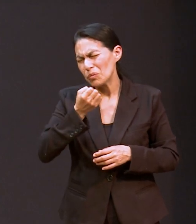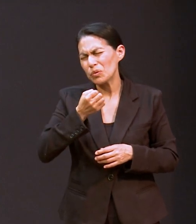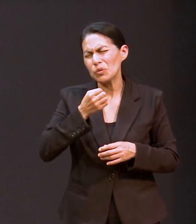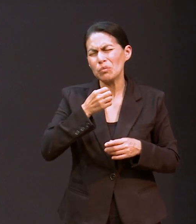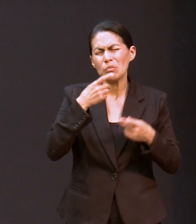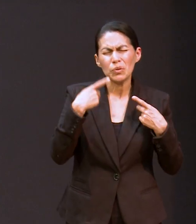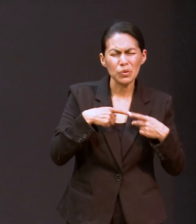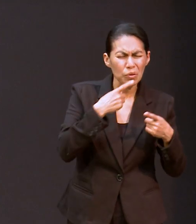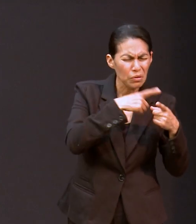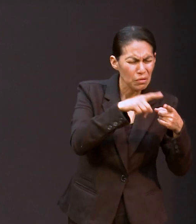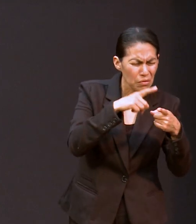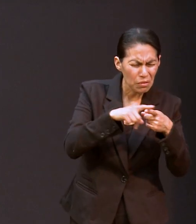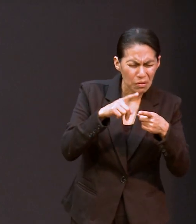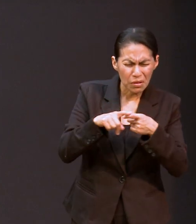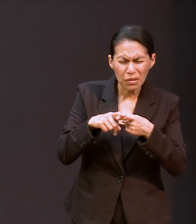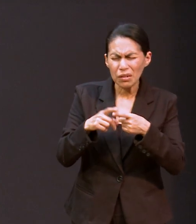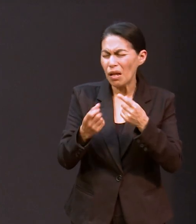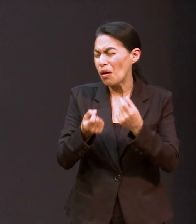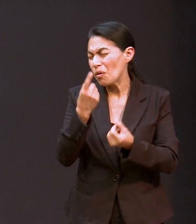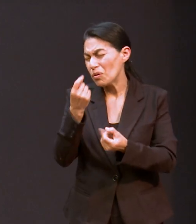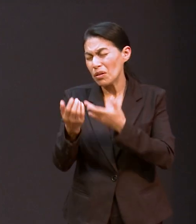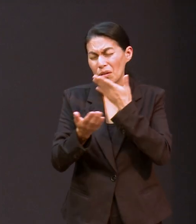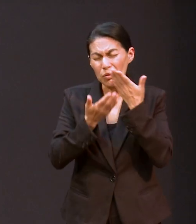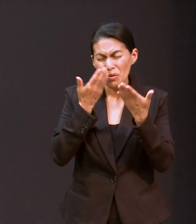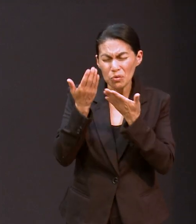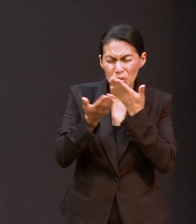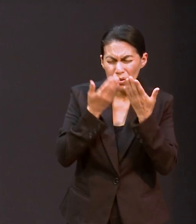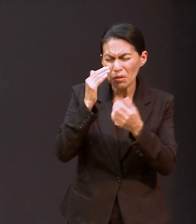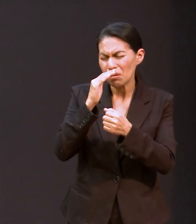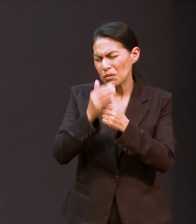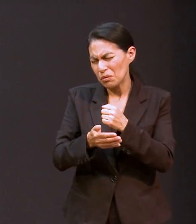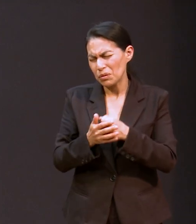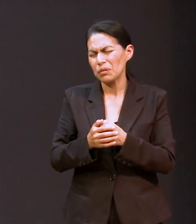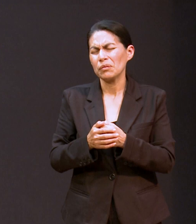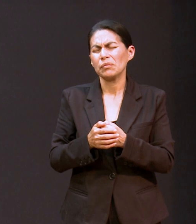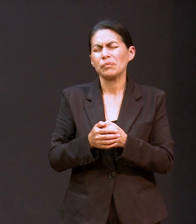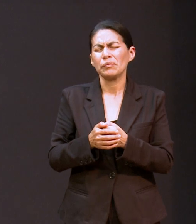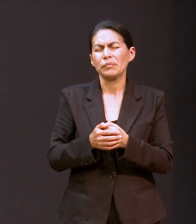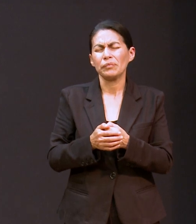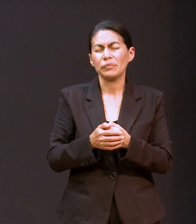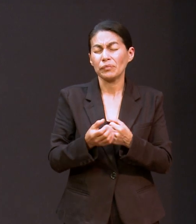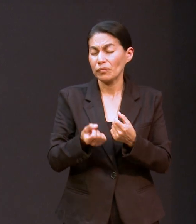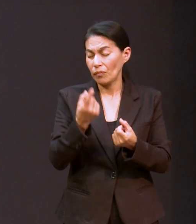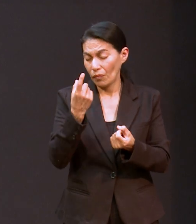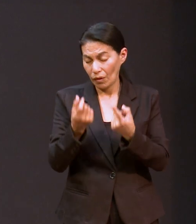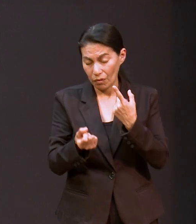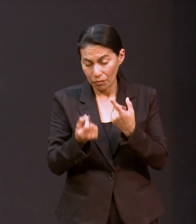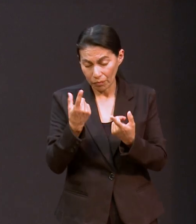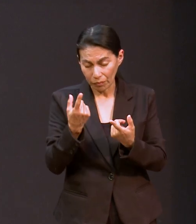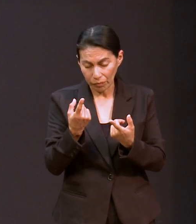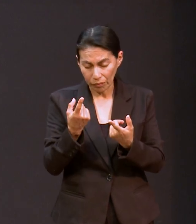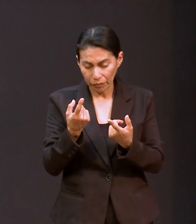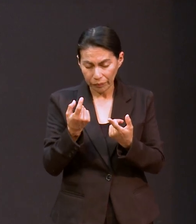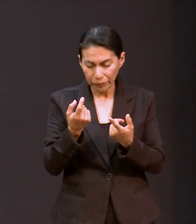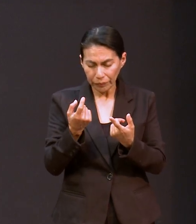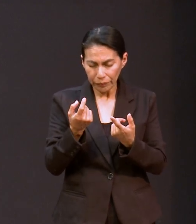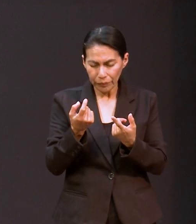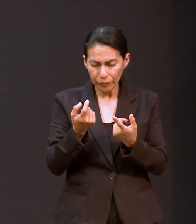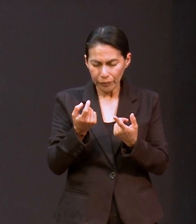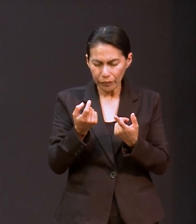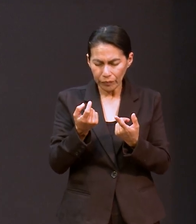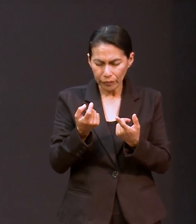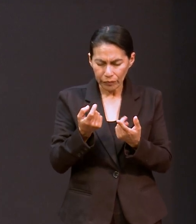orando por personas al cual quieren sacar sus estudios también Estamos buscando por aquellos padre que